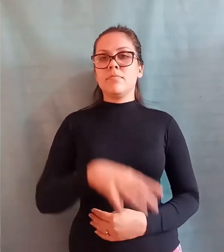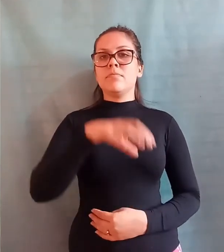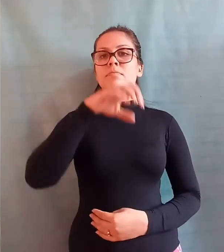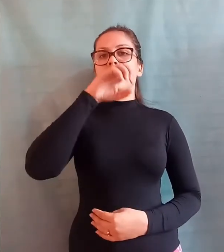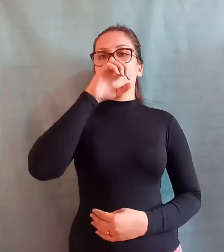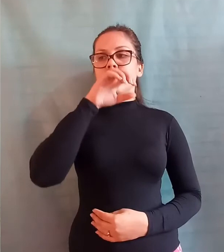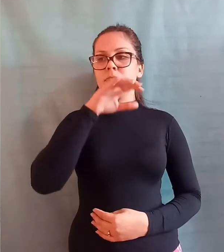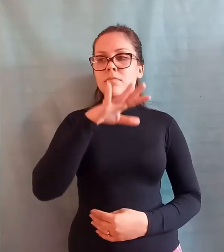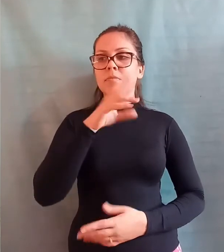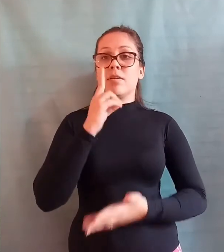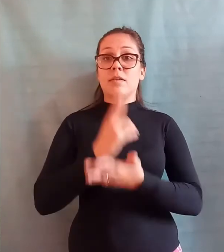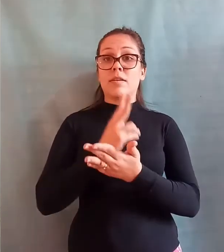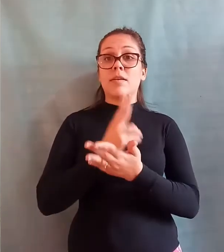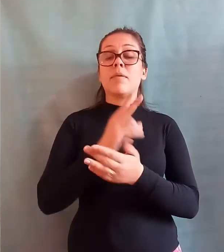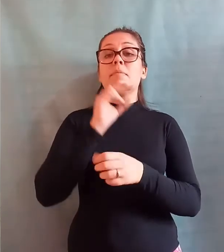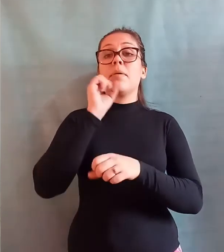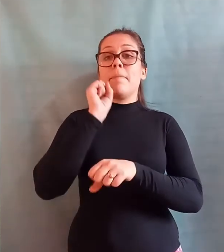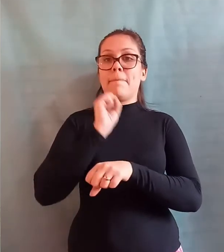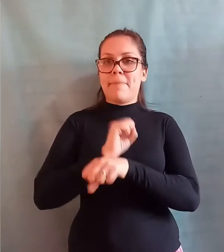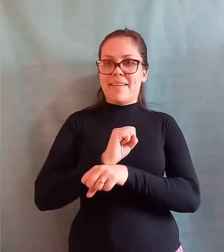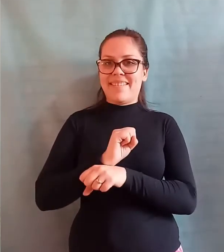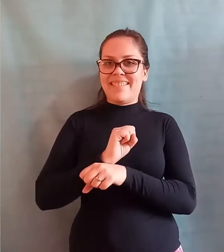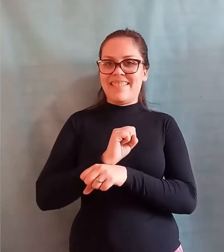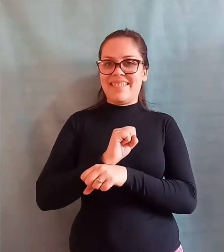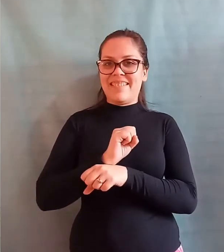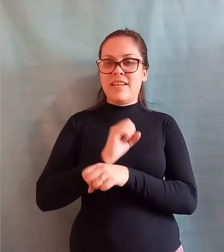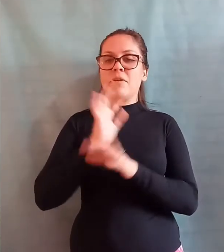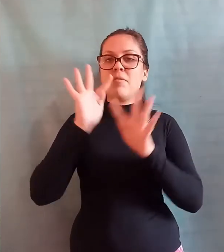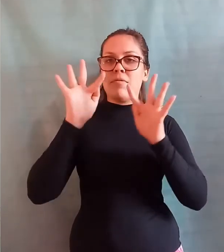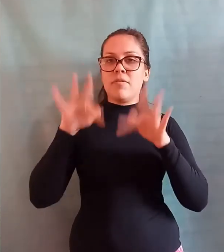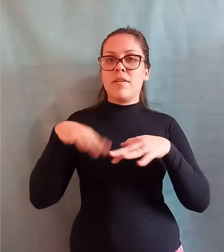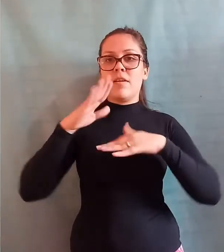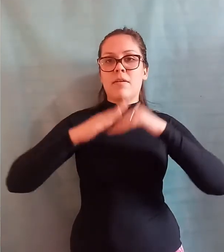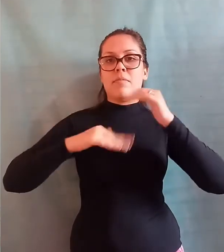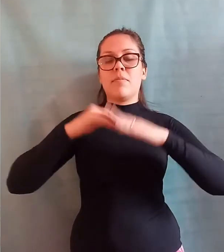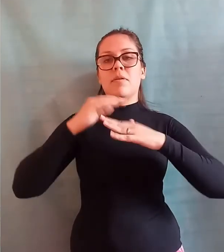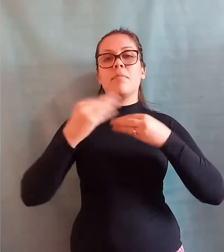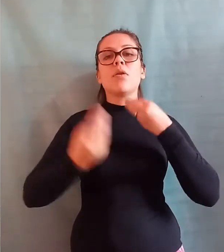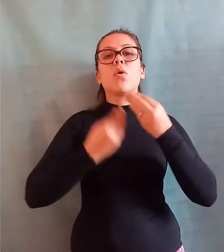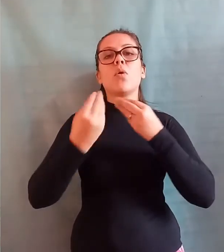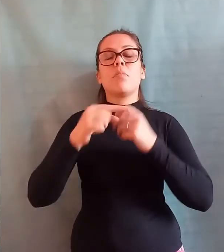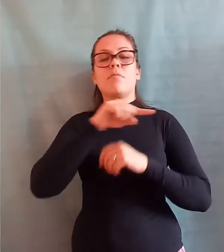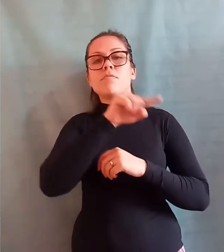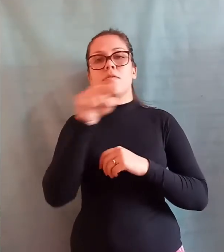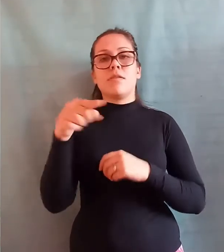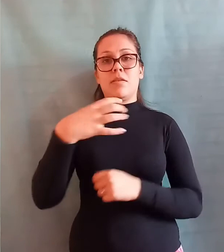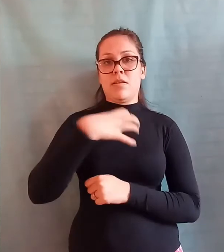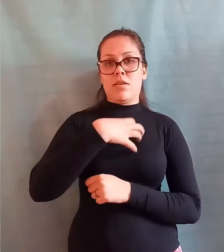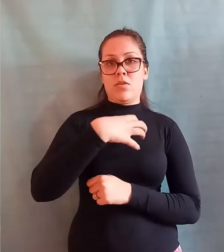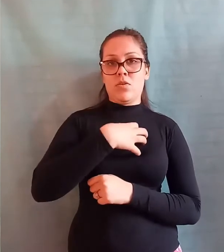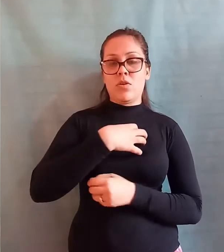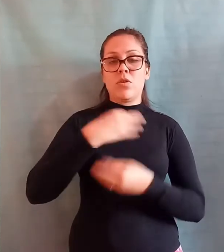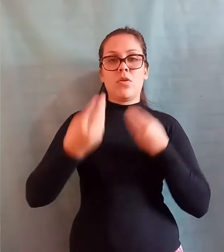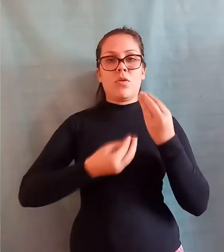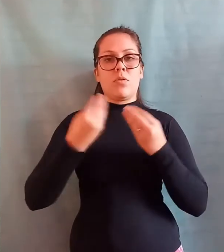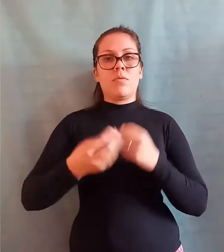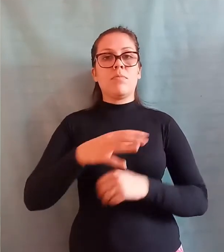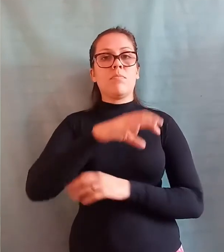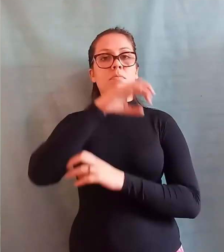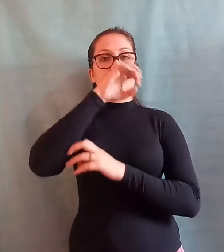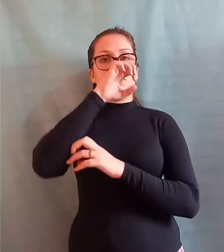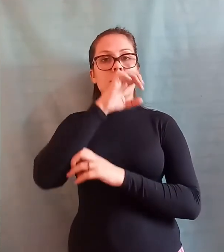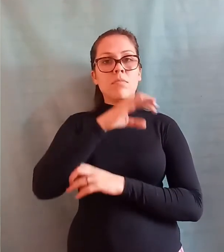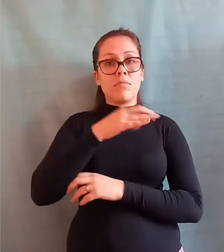Vocês podem sempre dar essa paradinha no final da prática para ver como é que vocês estão se sentindo, como é que está a